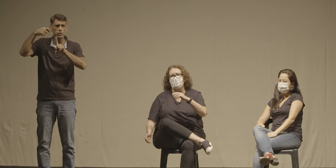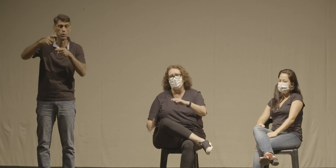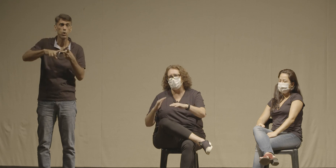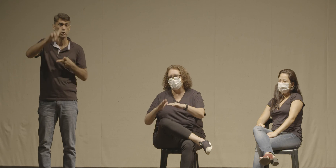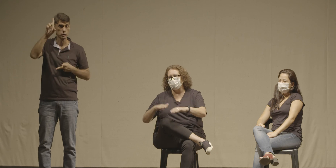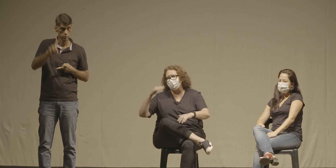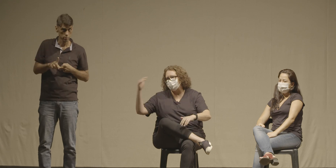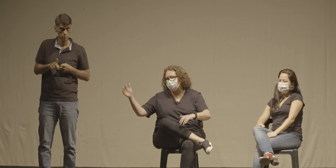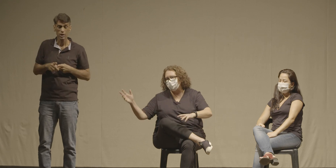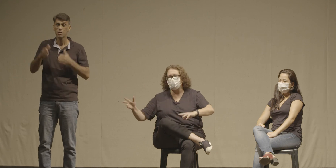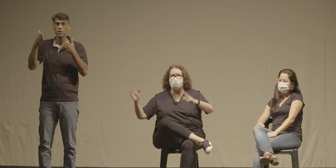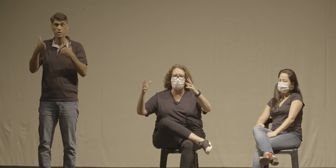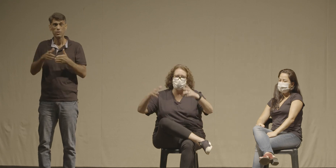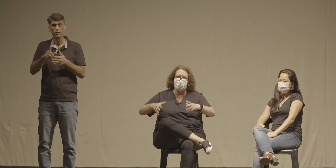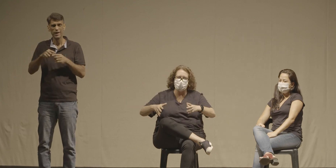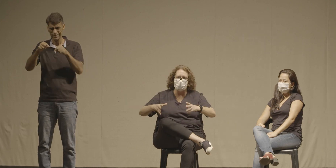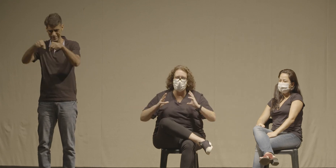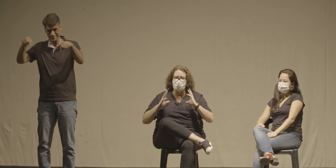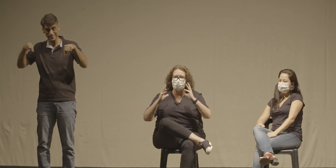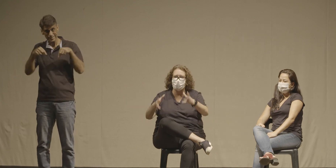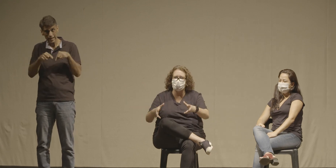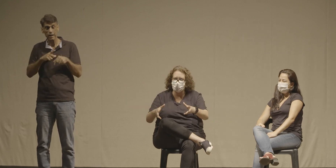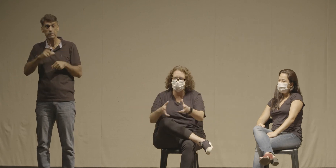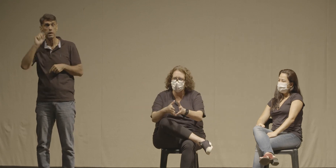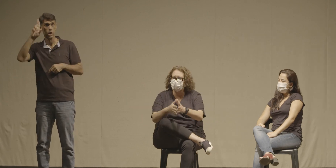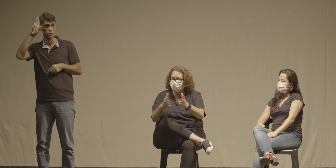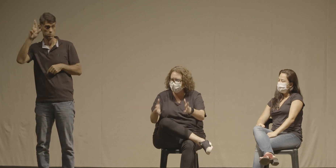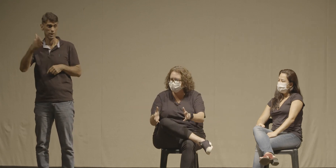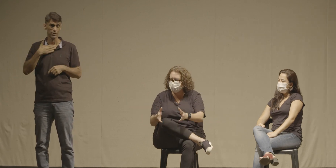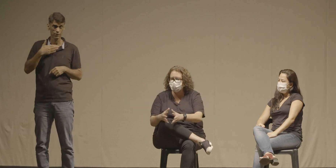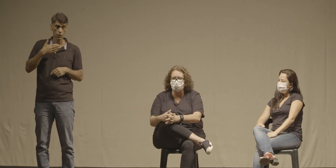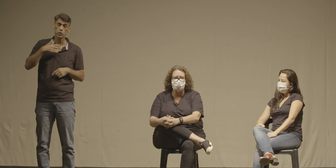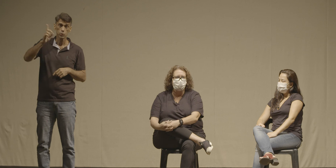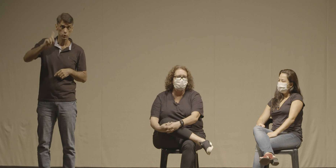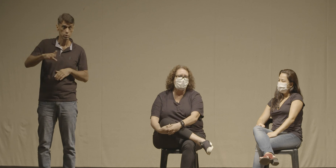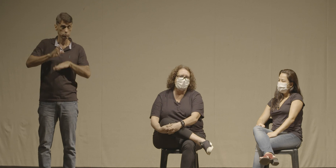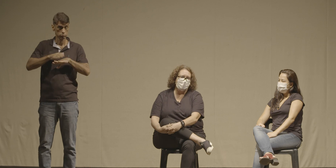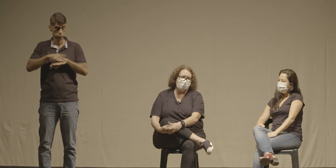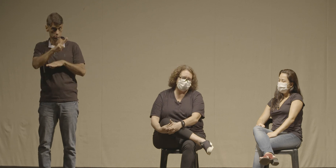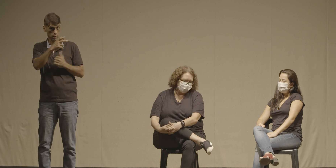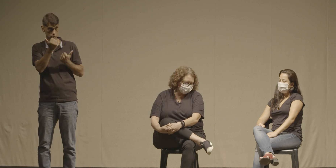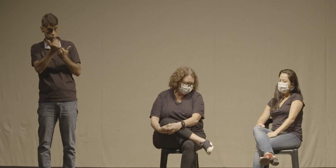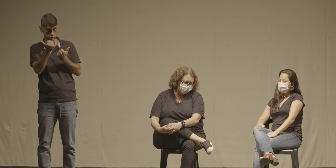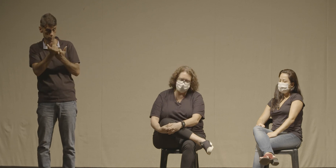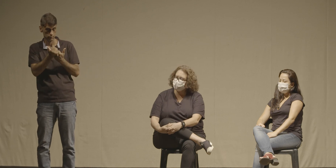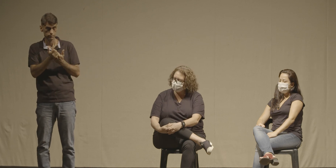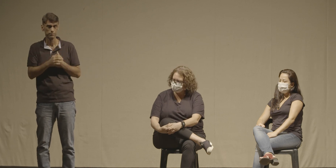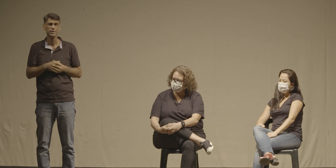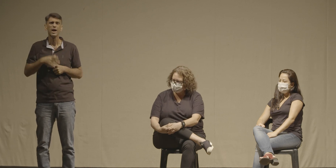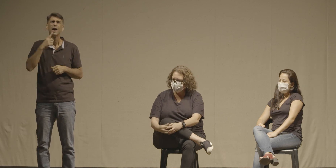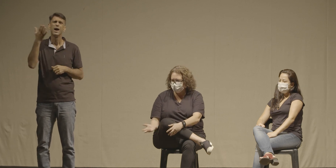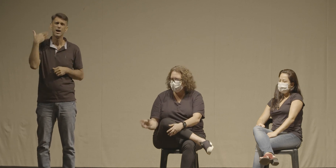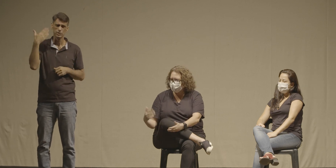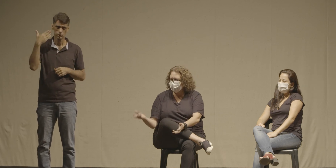direção. Quando ele vai para o switcher, quem fica e quem comanda, quem é a voz do diretor, é o assistente de estúdio. Antigamente chamava diretor